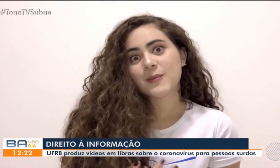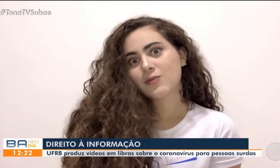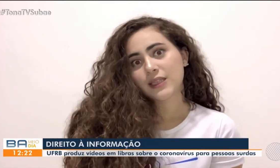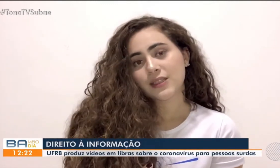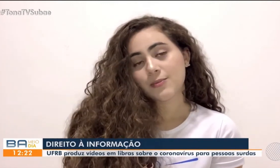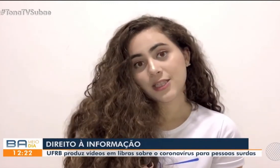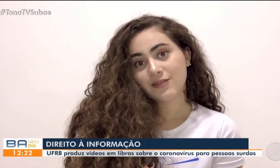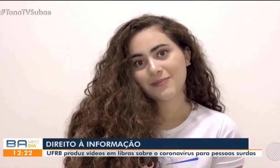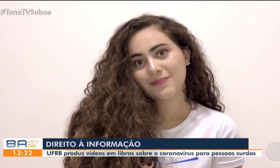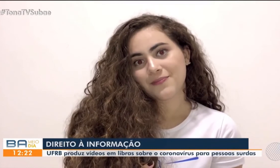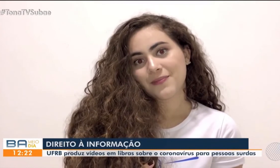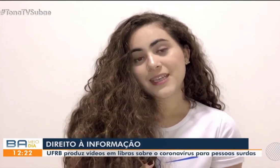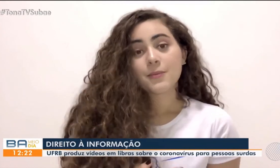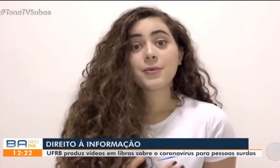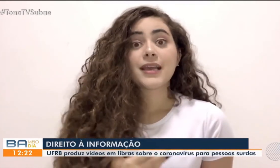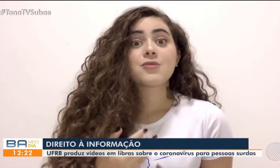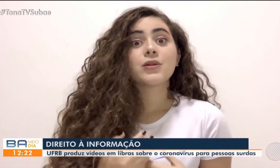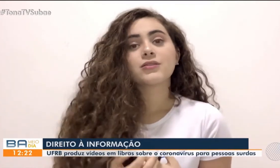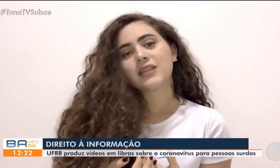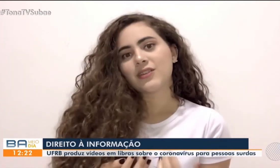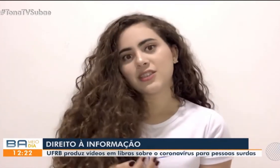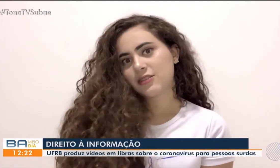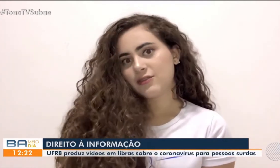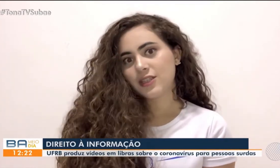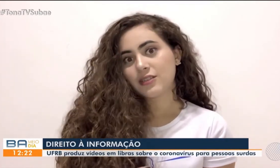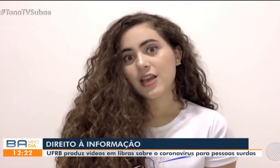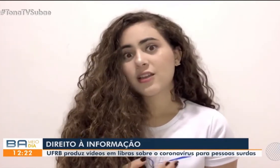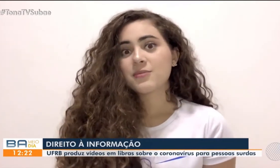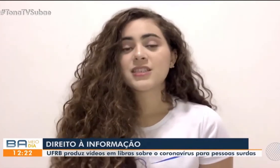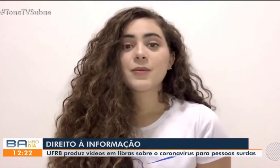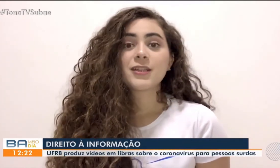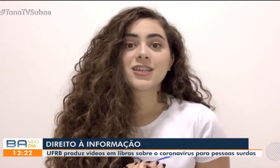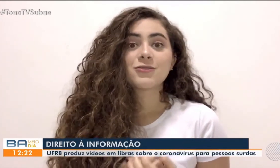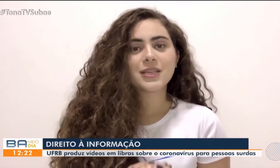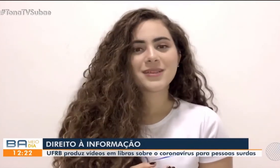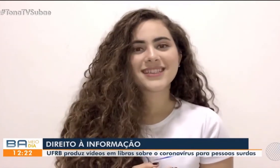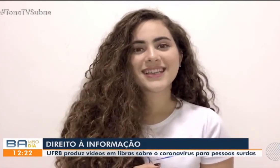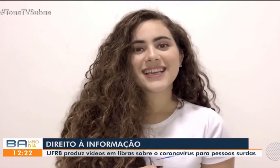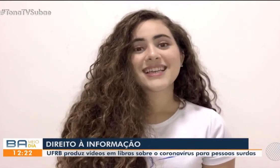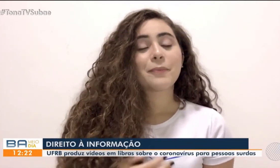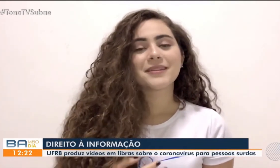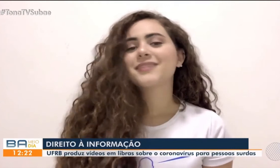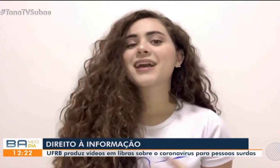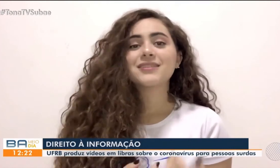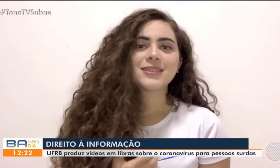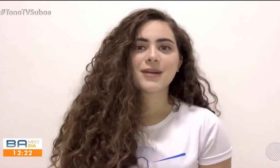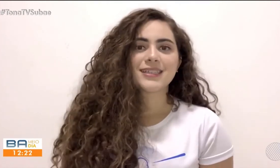pessoais que eu obtive. Porque enquanto eu estava editando as vidas, eu também estava praticando Libras. E aprendendo cada vez mais